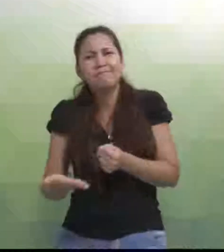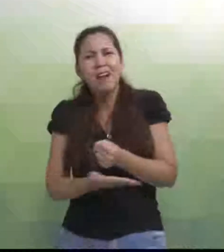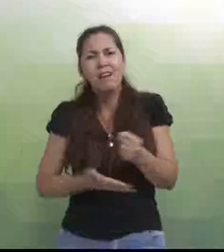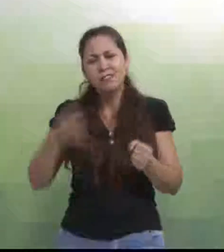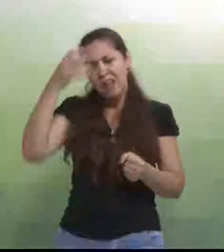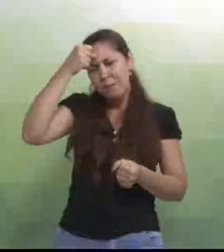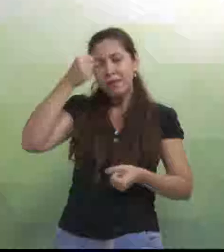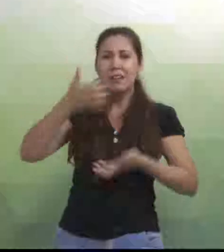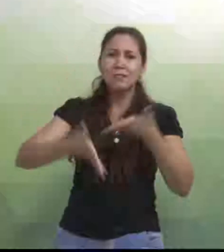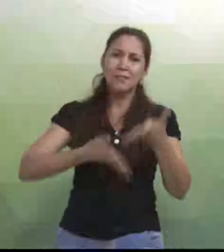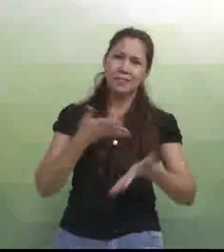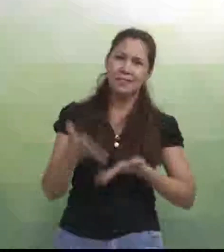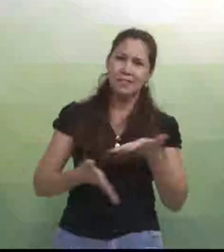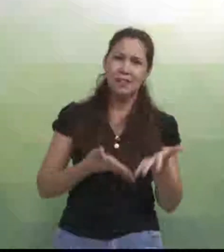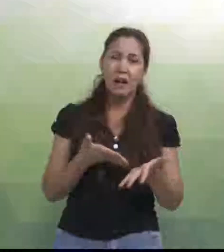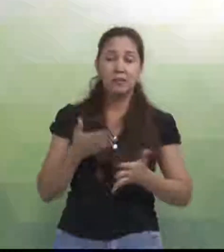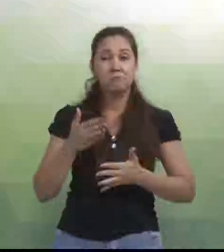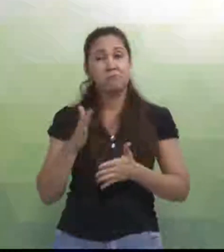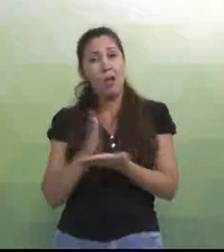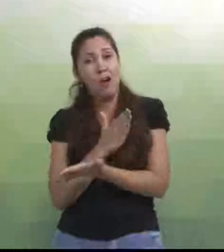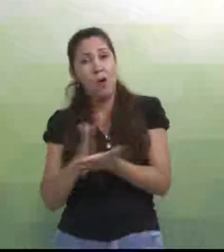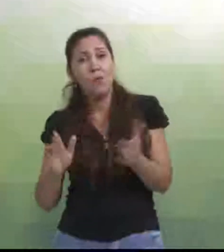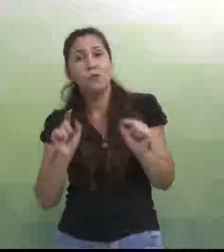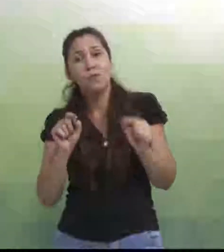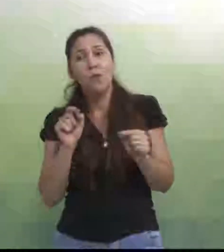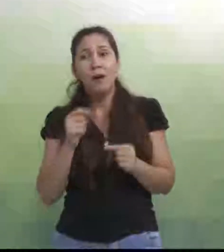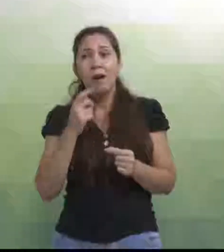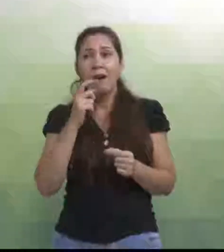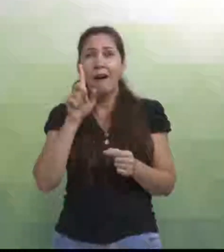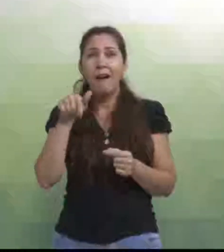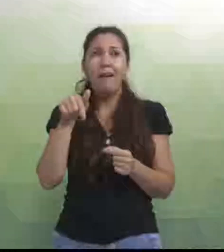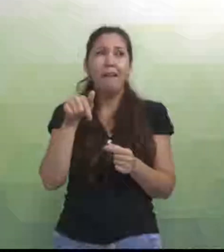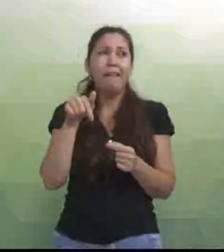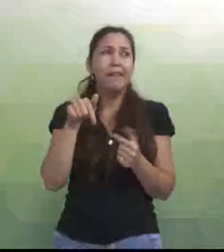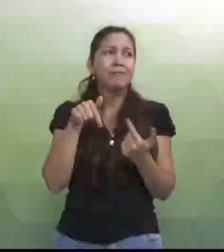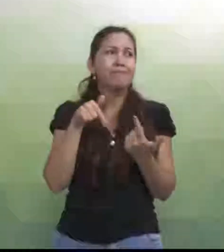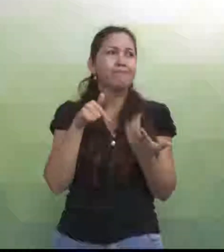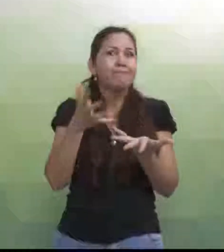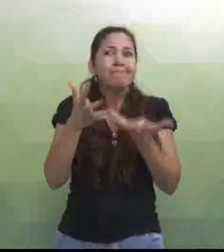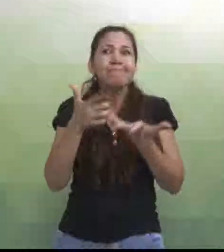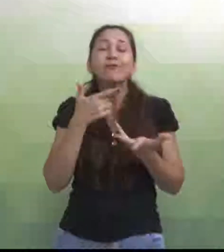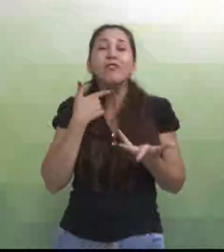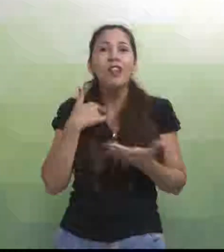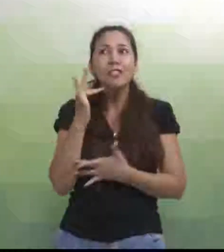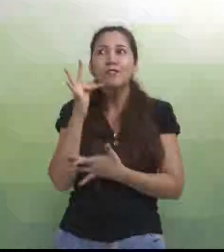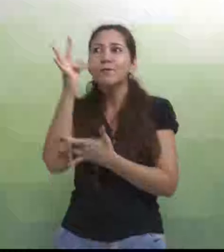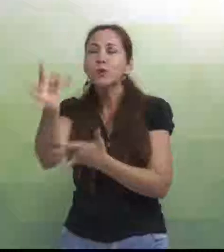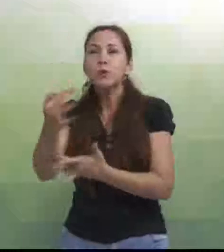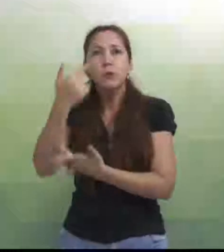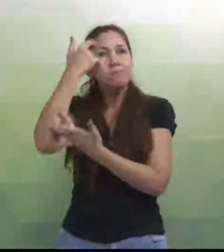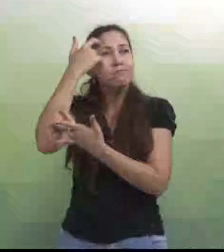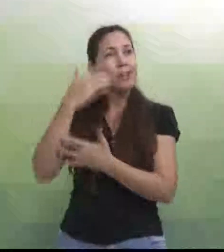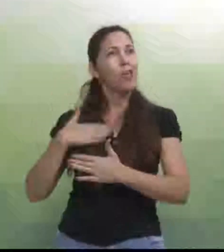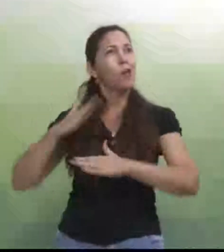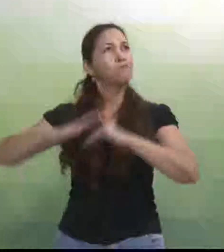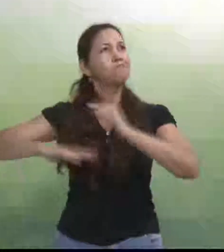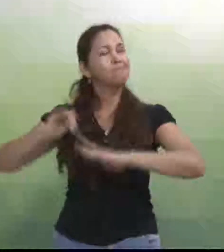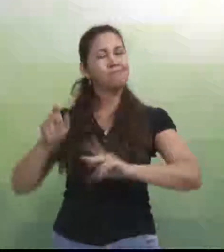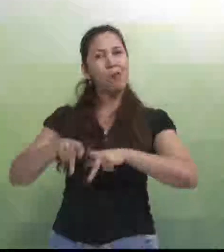por meio de parcerias, organizavam cursos simples, básico, para o ensino da